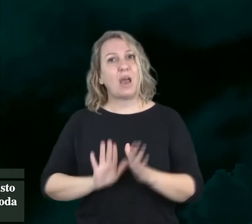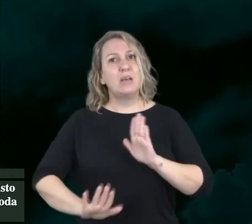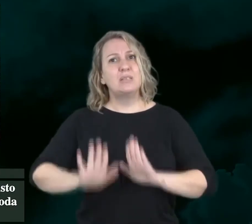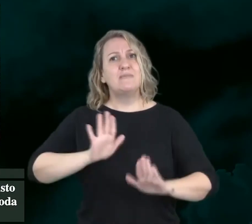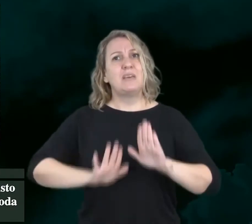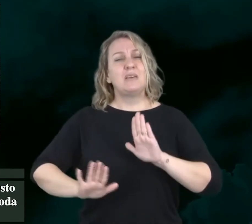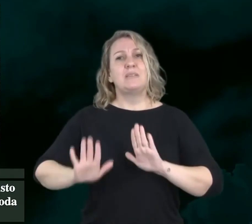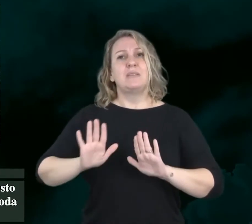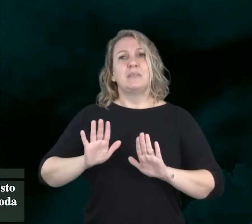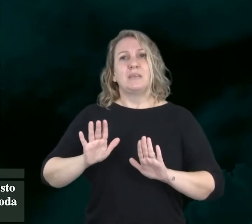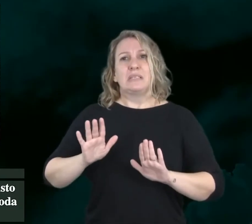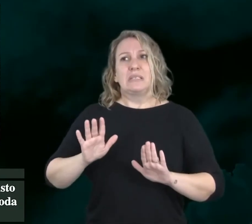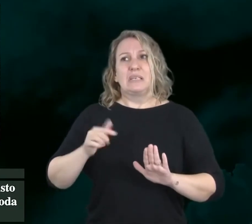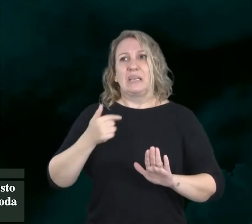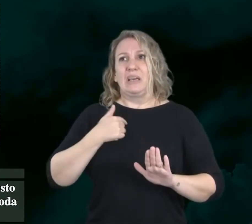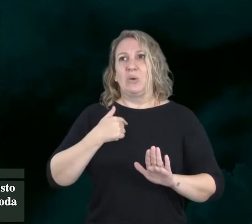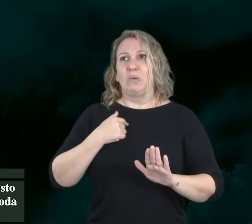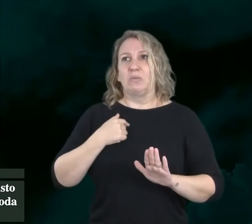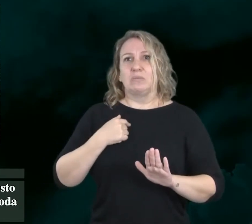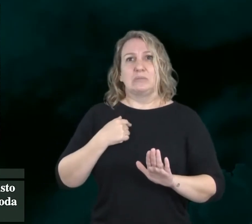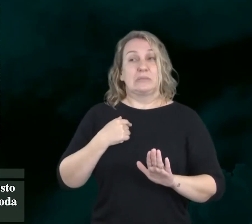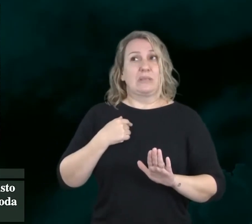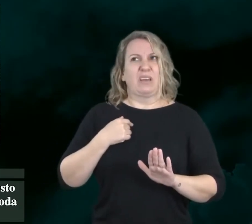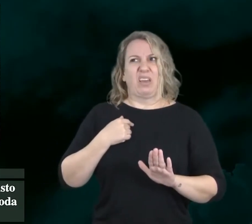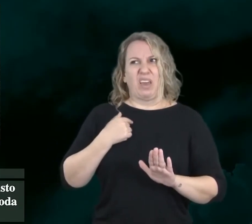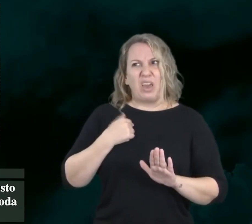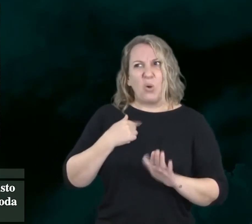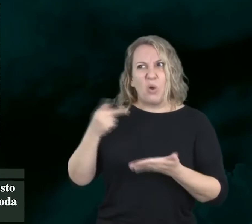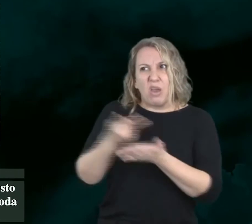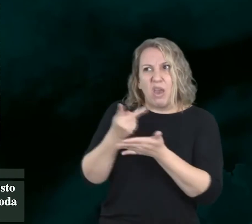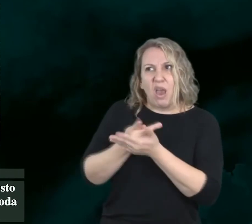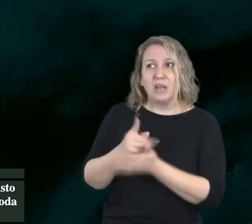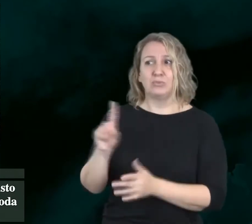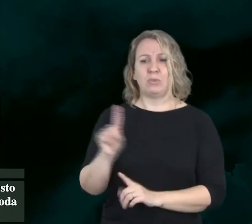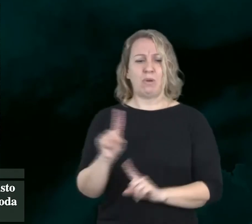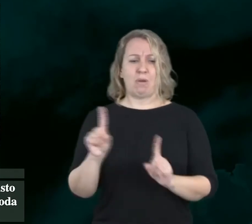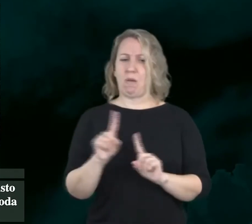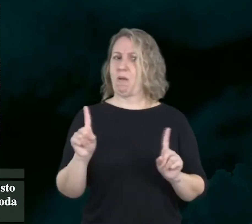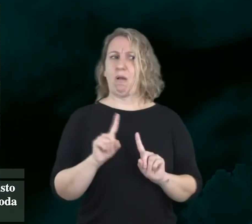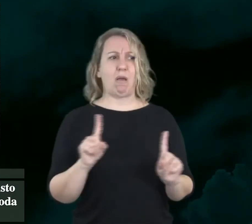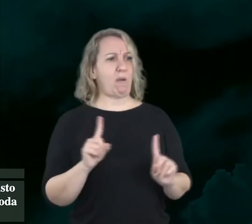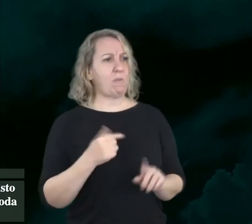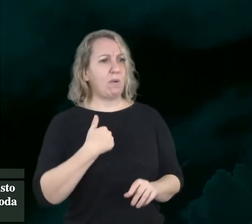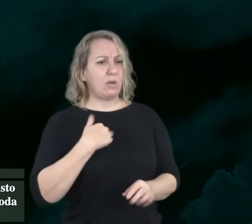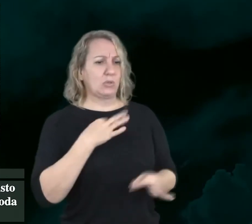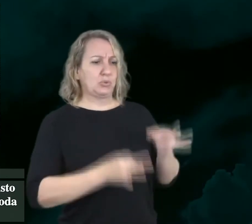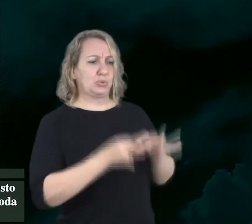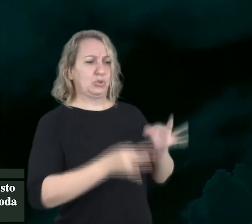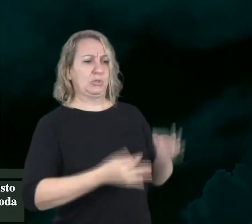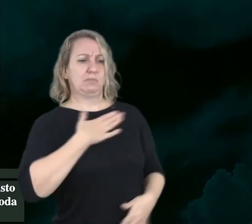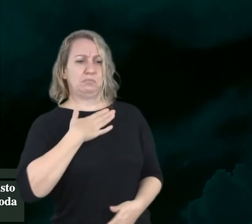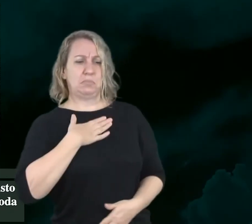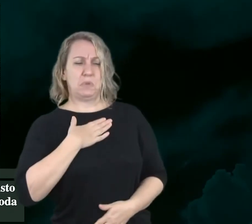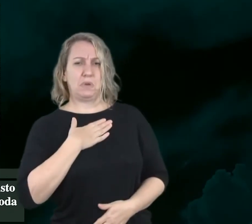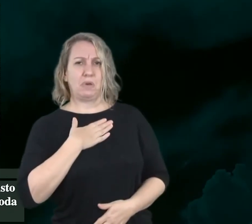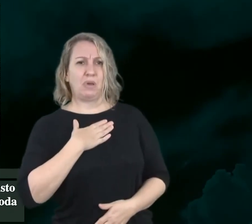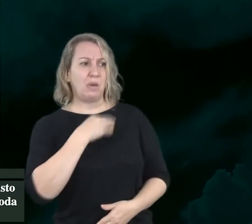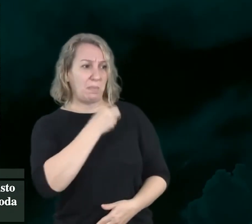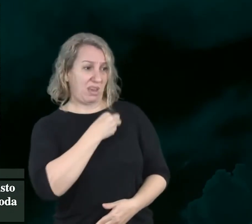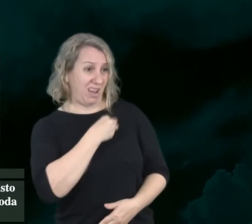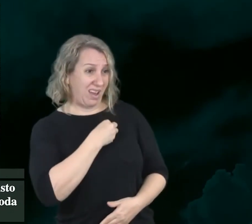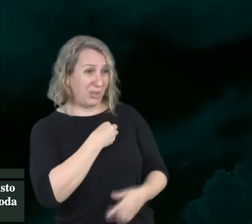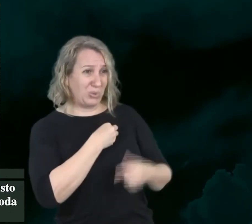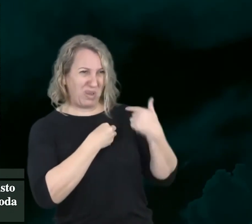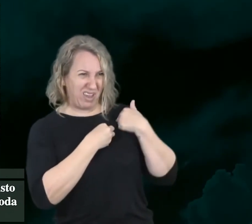defensiva. Nós nunca estamos errados. Nós nos justificamos, né, todos os atos nossos. Né, nós tentamos